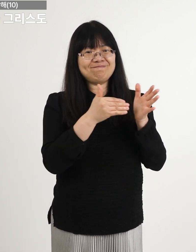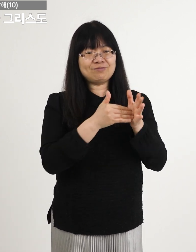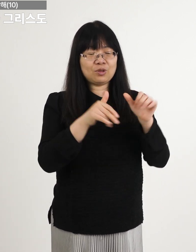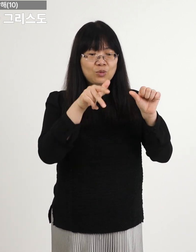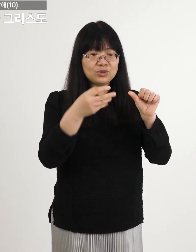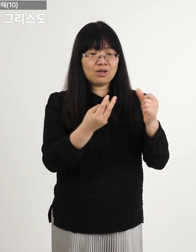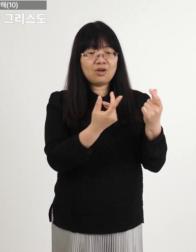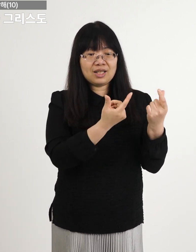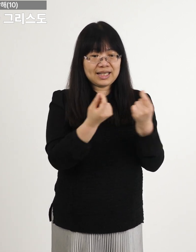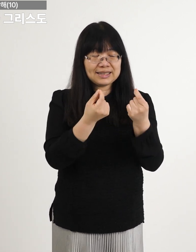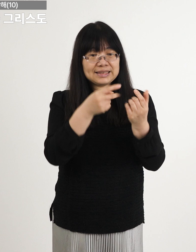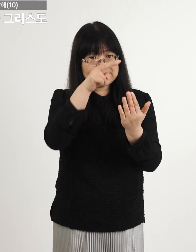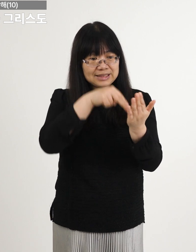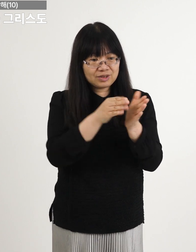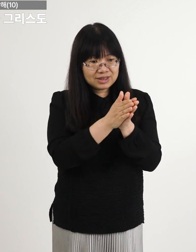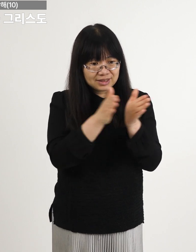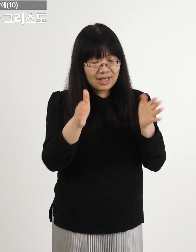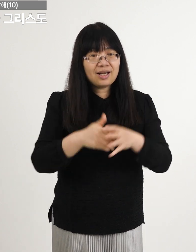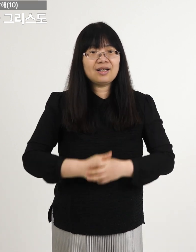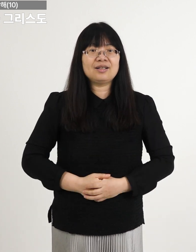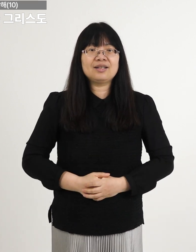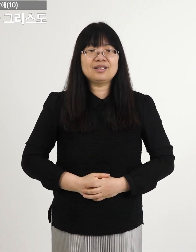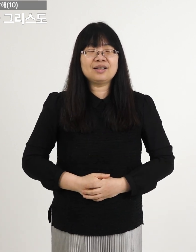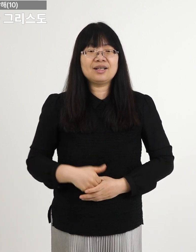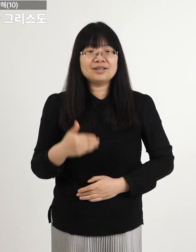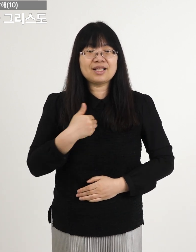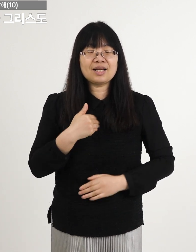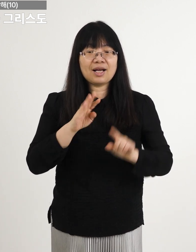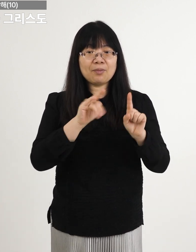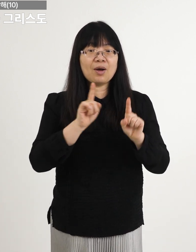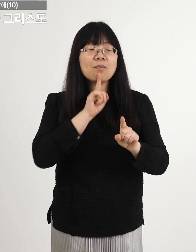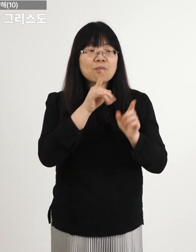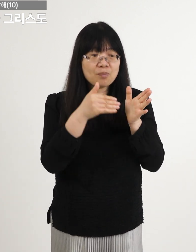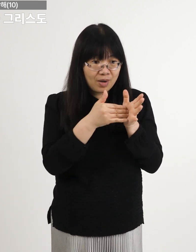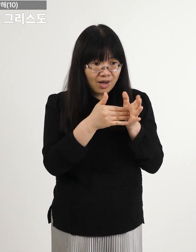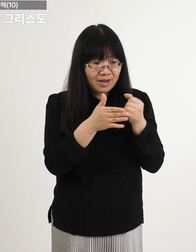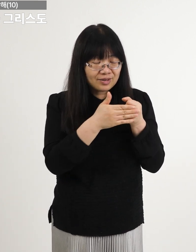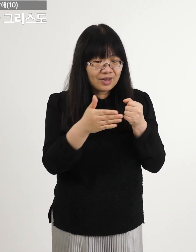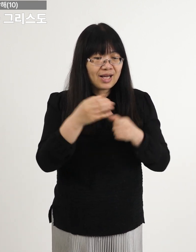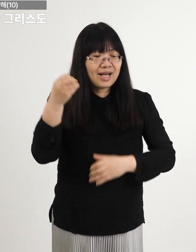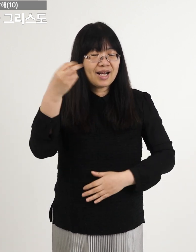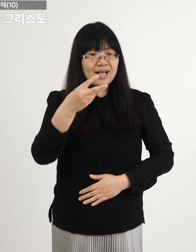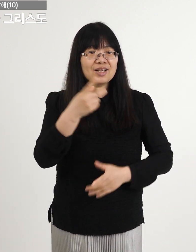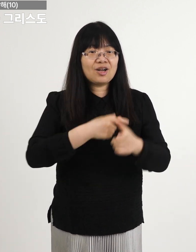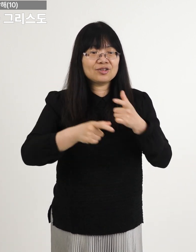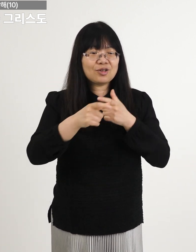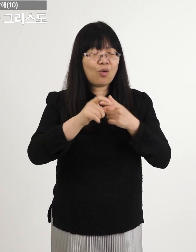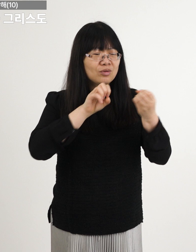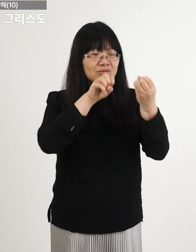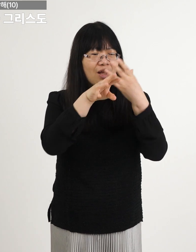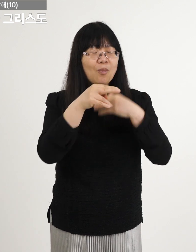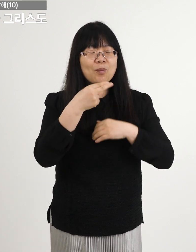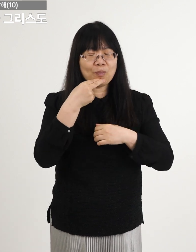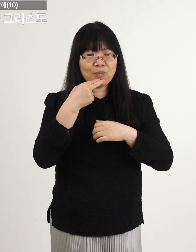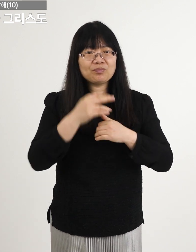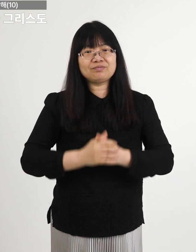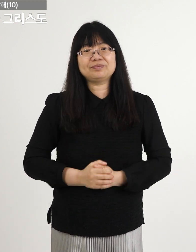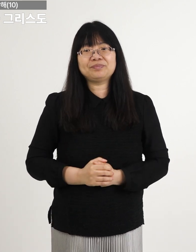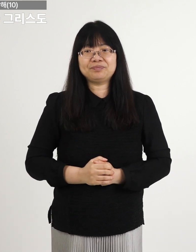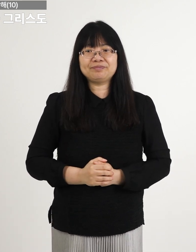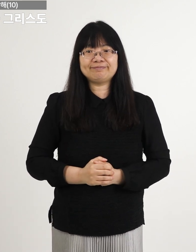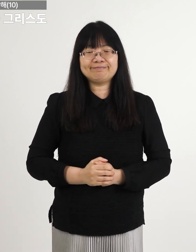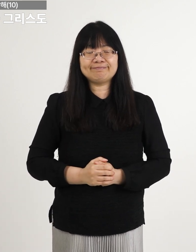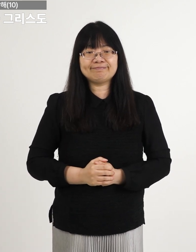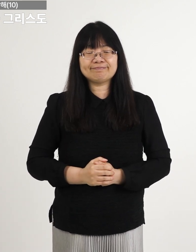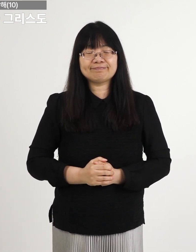5절 같이 읽겠습니다. 시작. 내가 한번 말하였사온즉 다시는 더 대답하지 아니하겠나이다. 자,